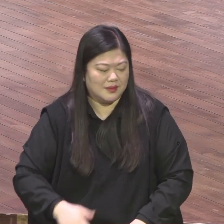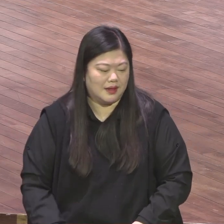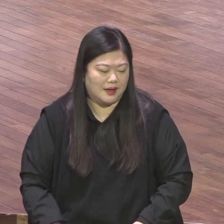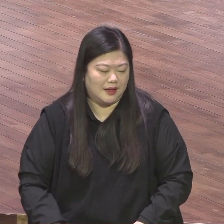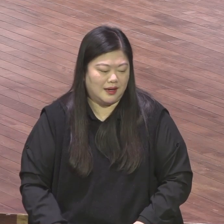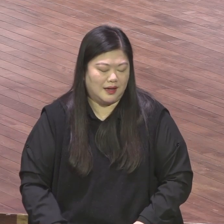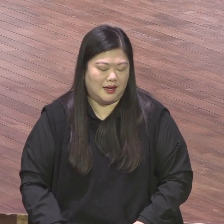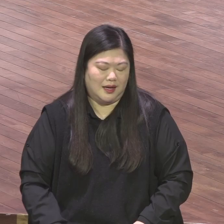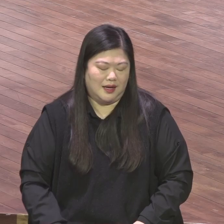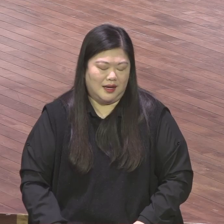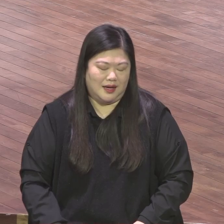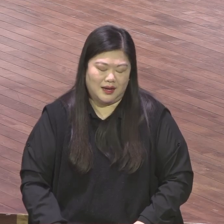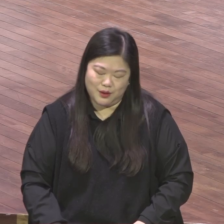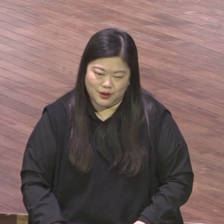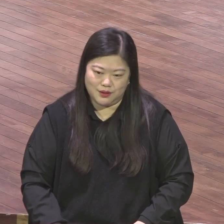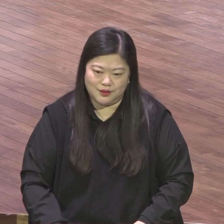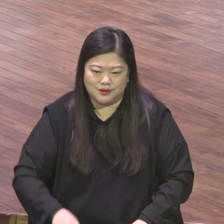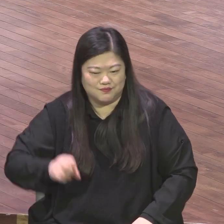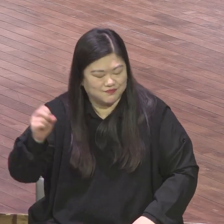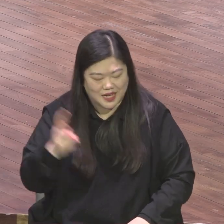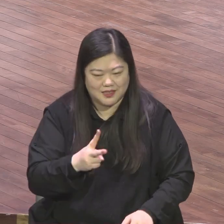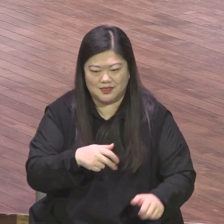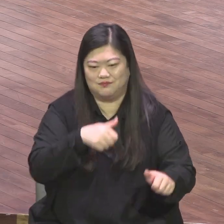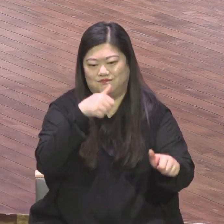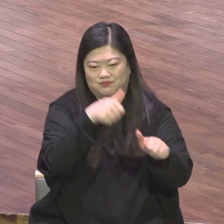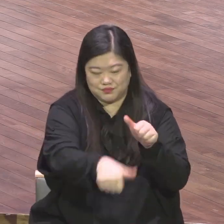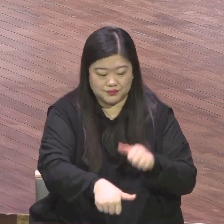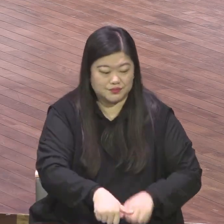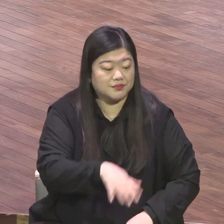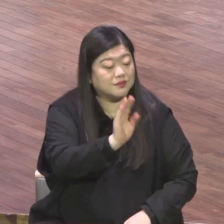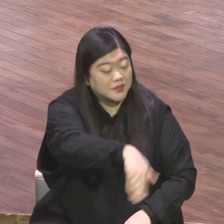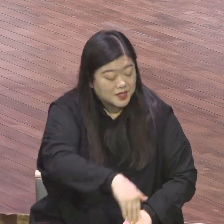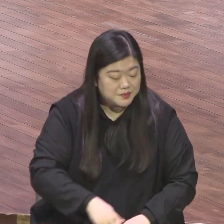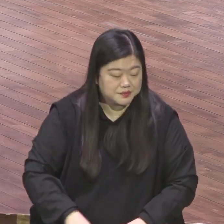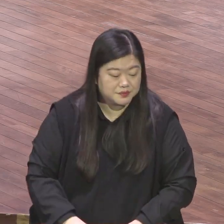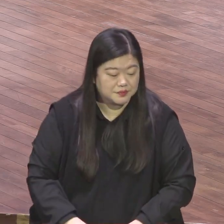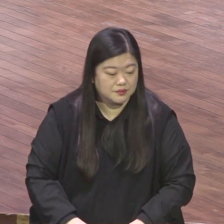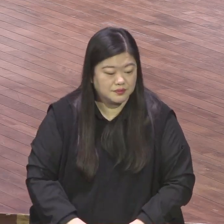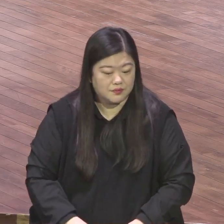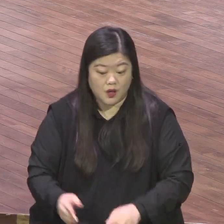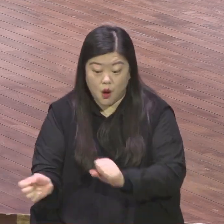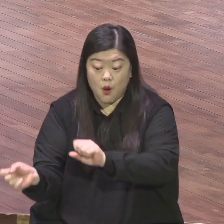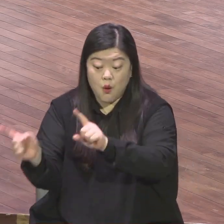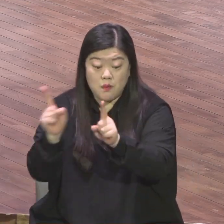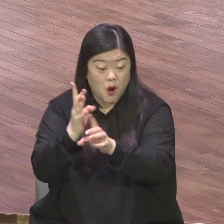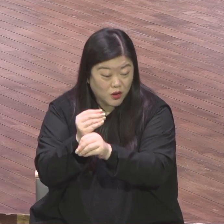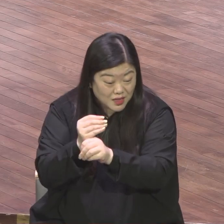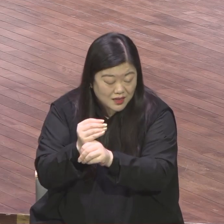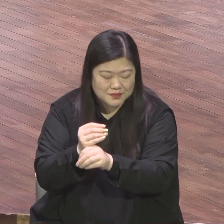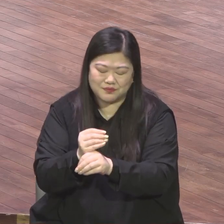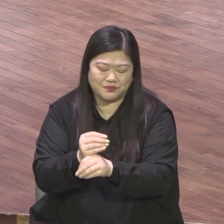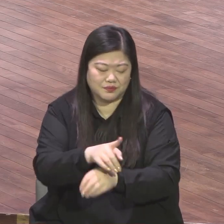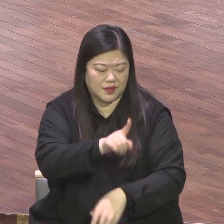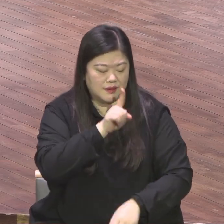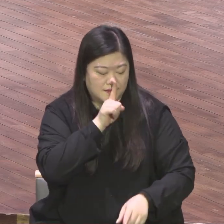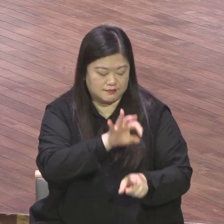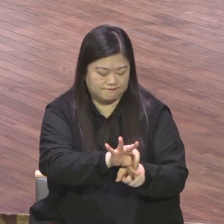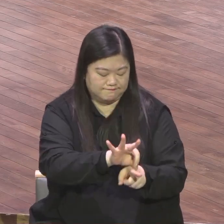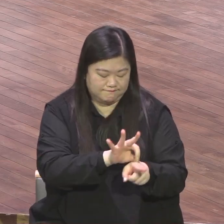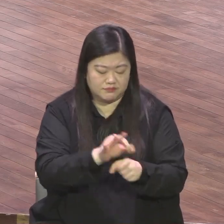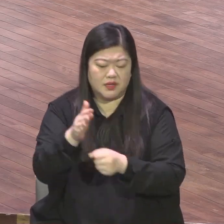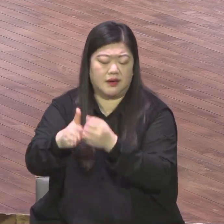돌이켜 얘기하십니다. 7절입니다. 이런 시대의 때와 시기는 아버지께서 자기의 권한에 두었으니 너희가 알 바